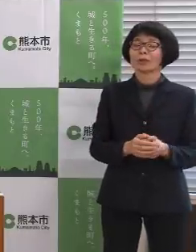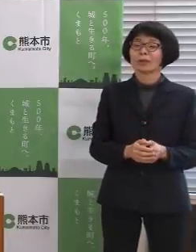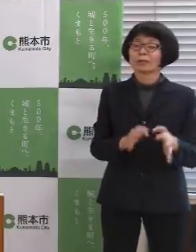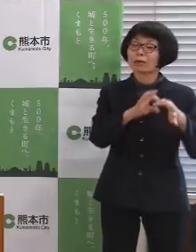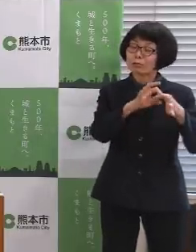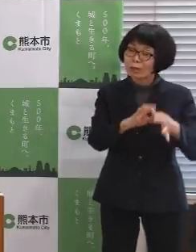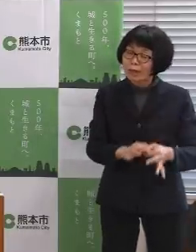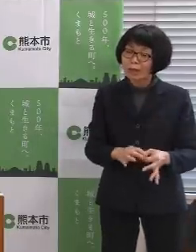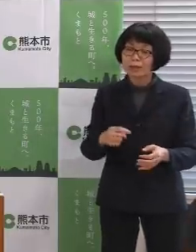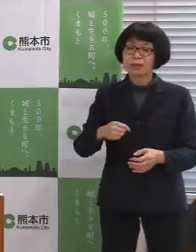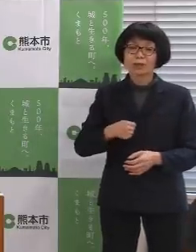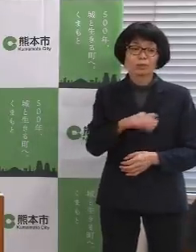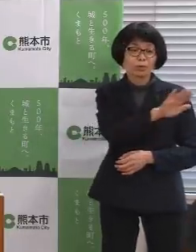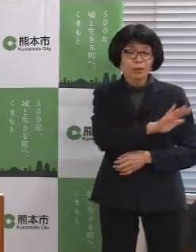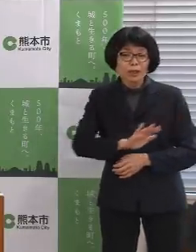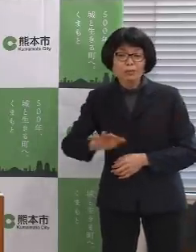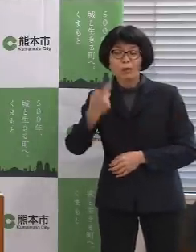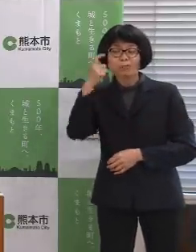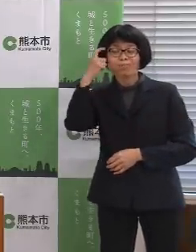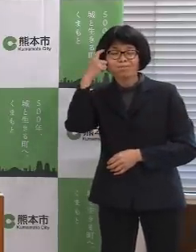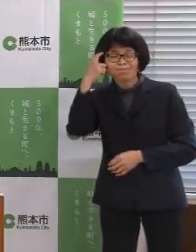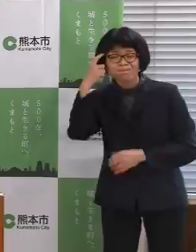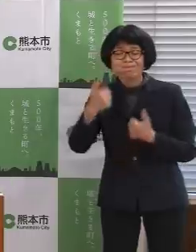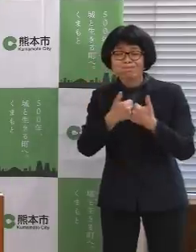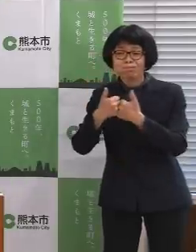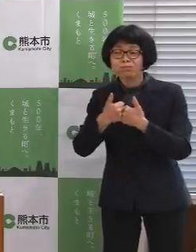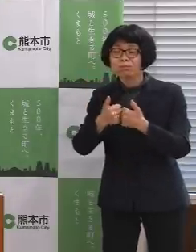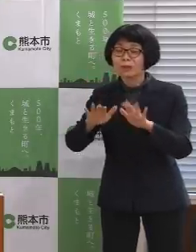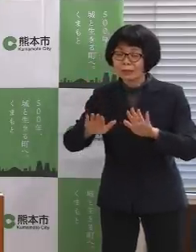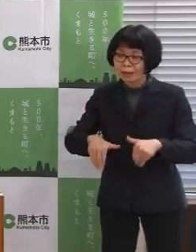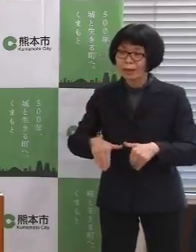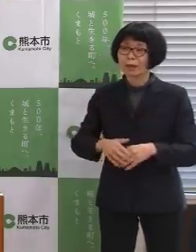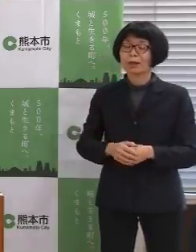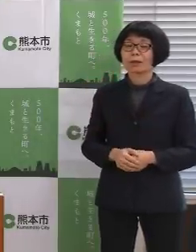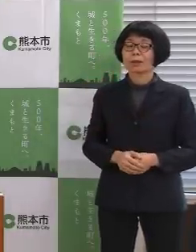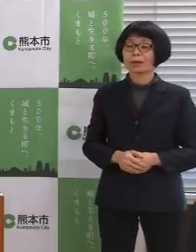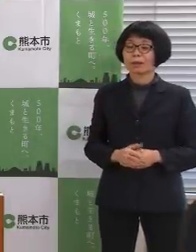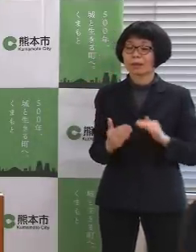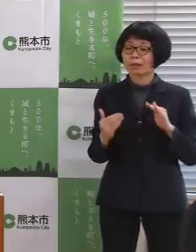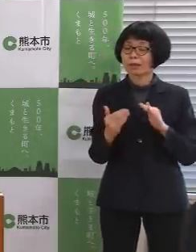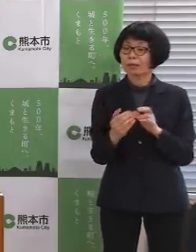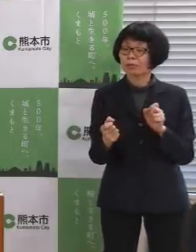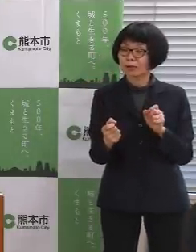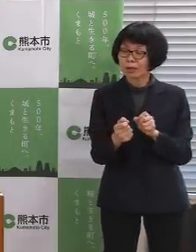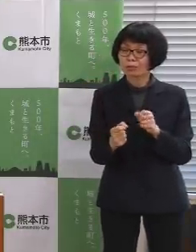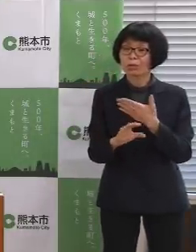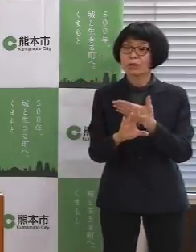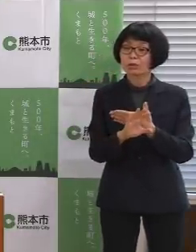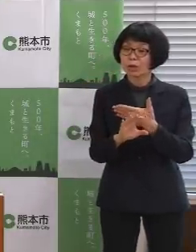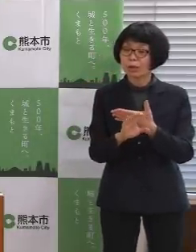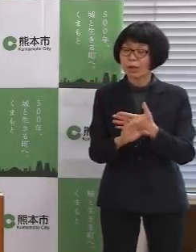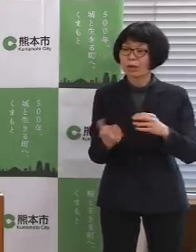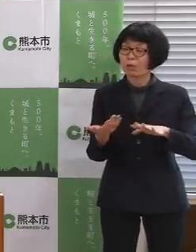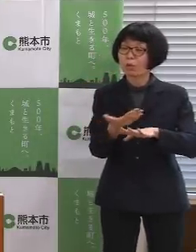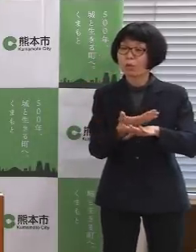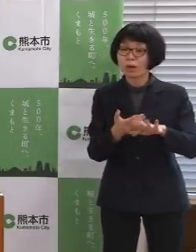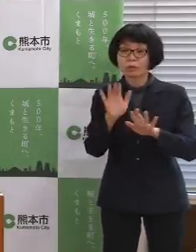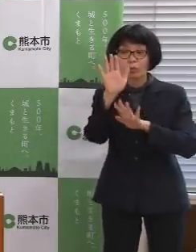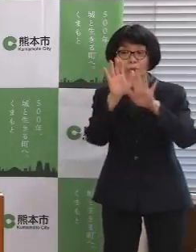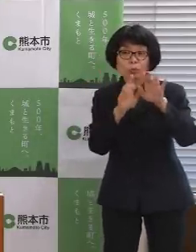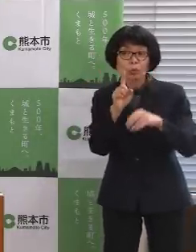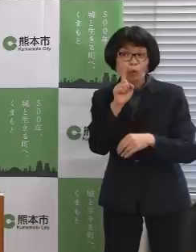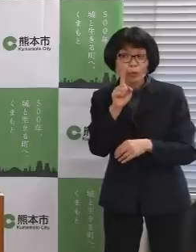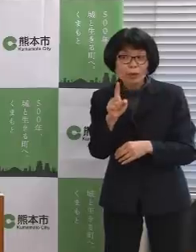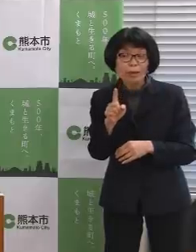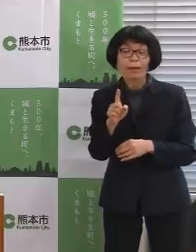もいろいろ考えたんですけれども、そこはですね、近所の、まあ、例えば公園のその様子を見ていただいて